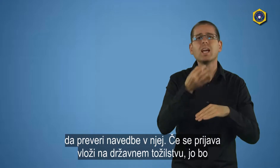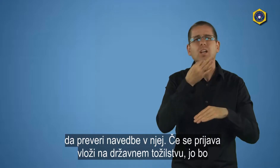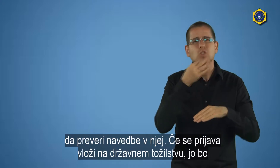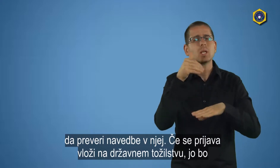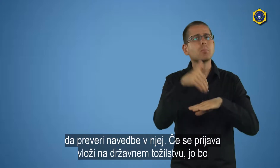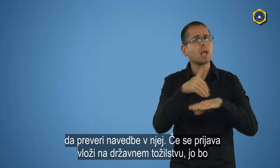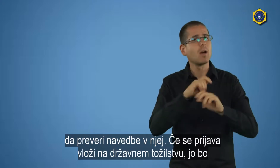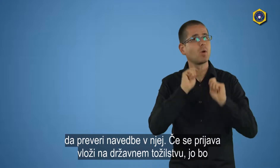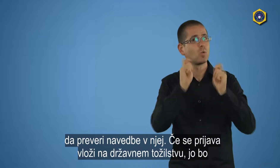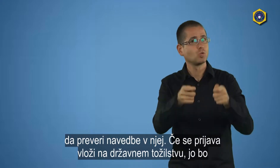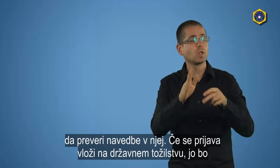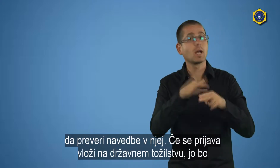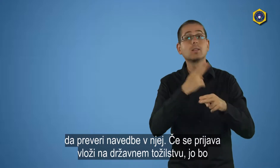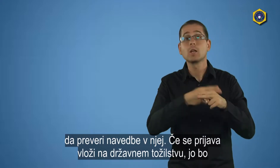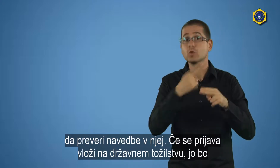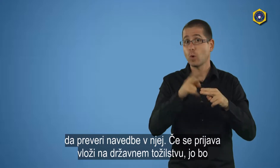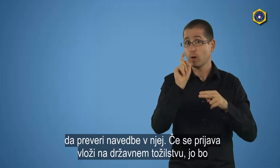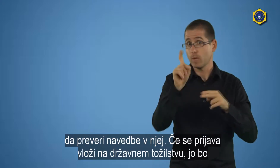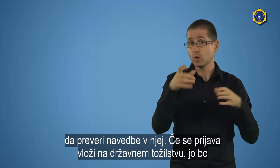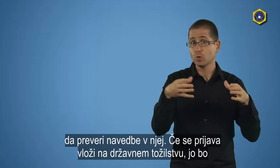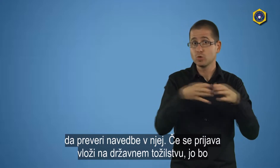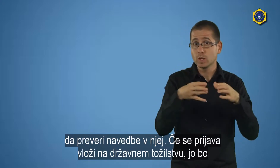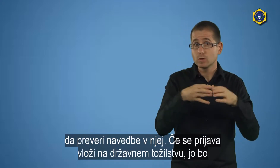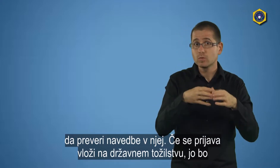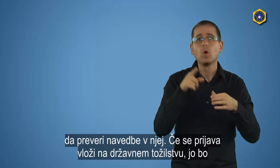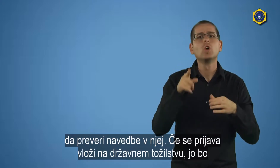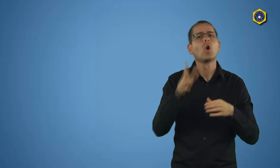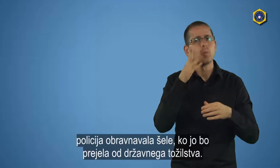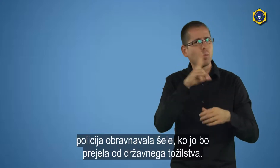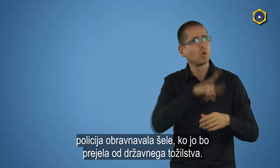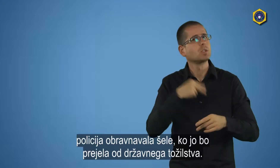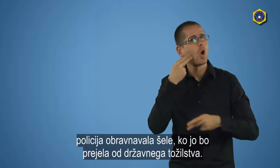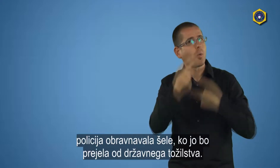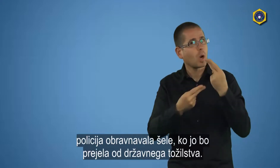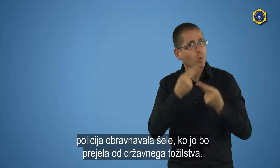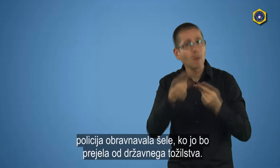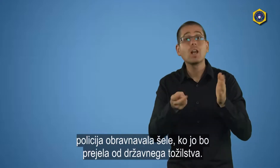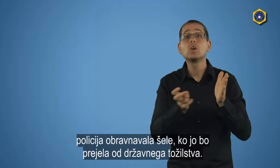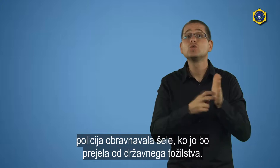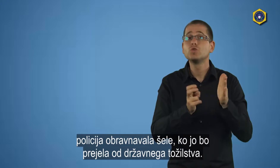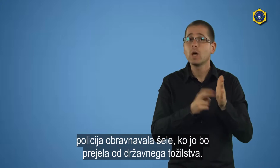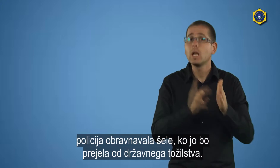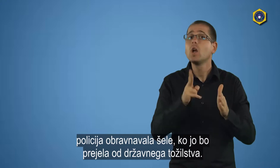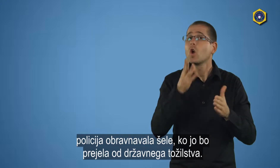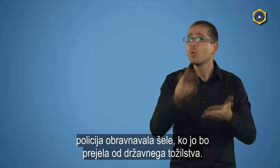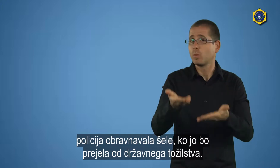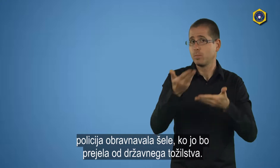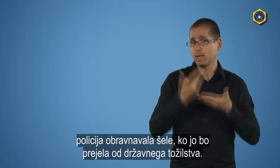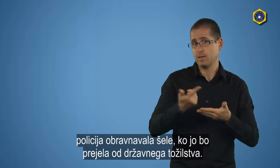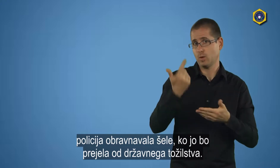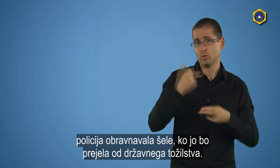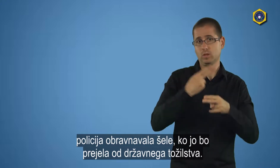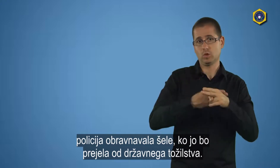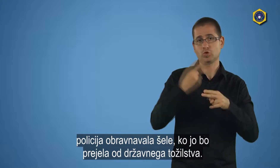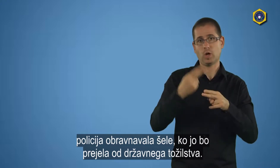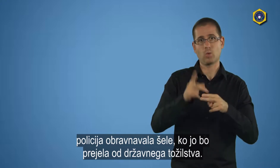Če se prijava vloži na državnem tožilstvu, jo bo policija obravnavala, šele ko jo bo prejela od državnega